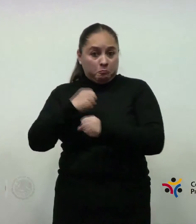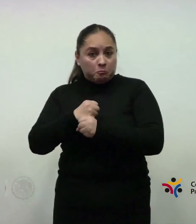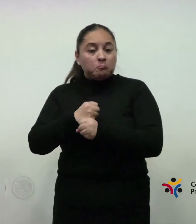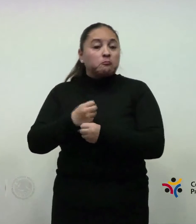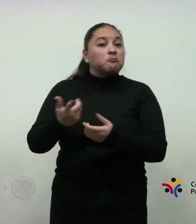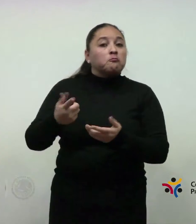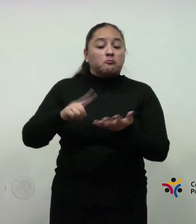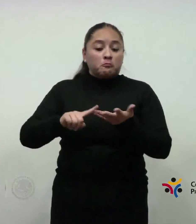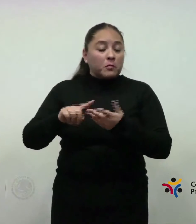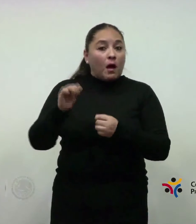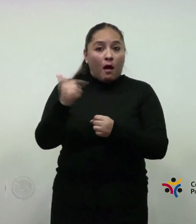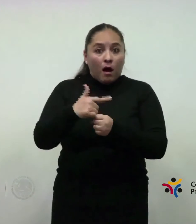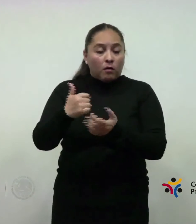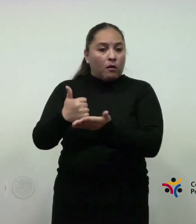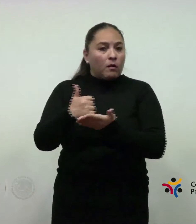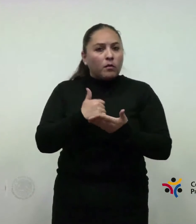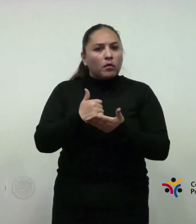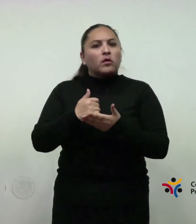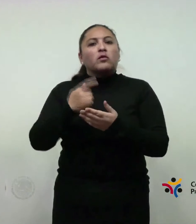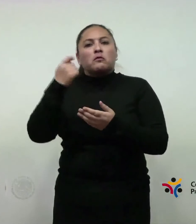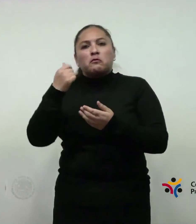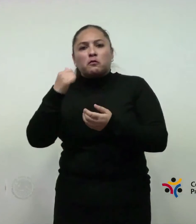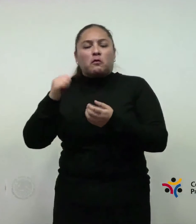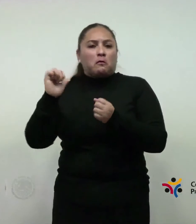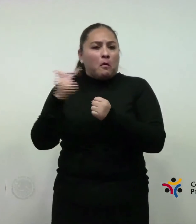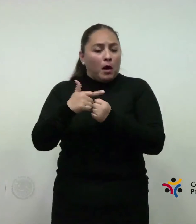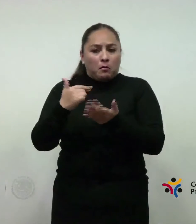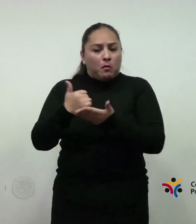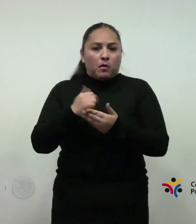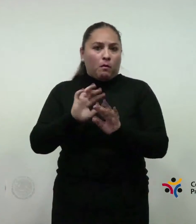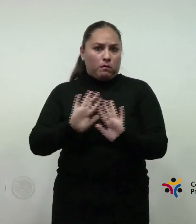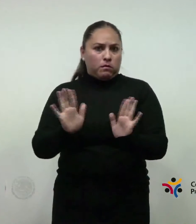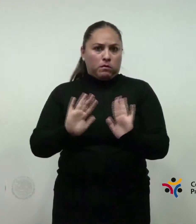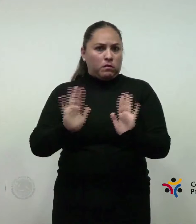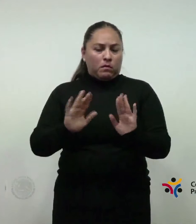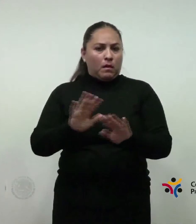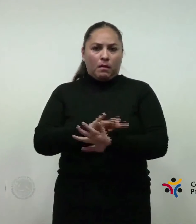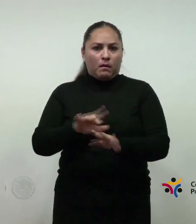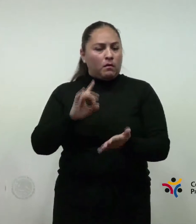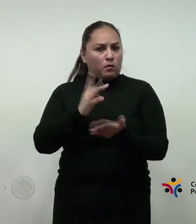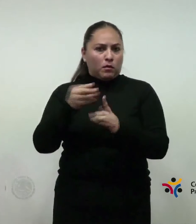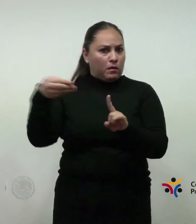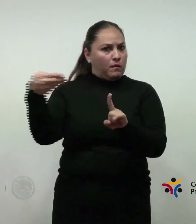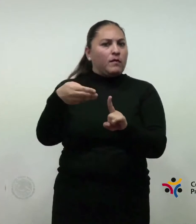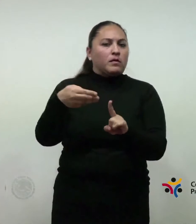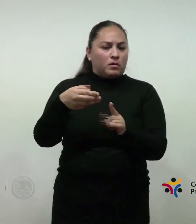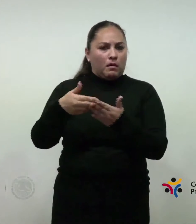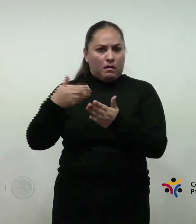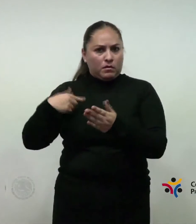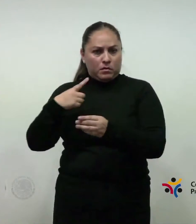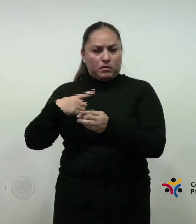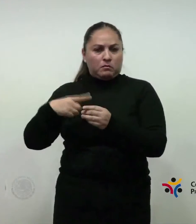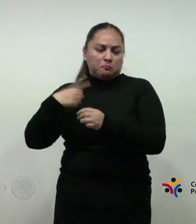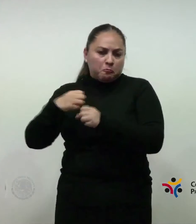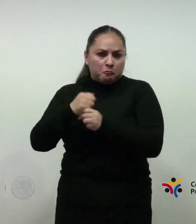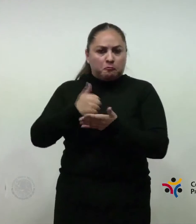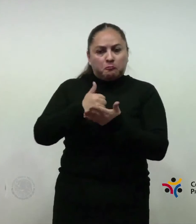se han recibido ni se solicitan apoyos de otros programas federales para los mismos fines de este programa entregar carta